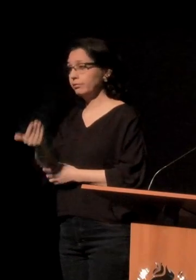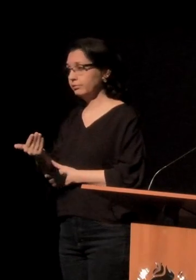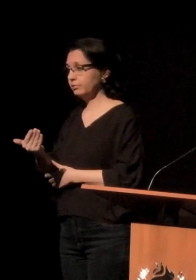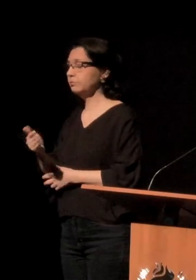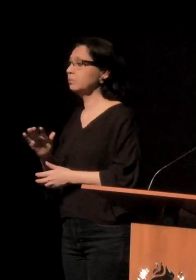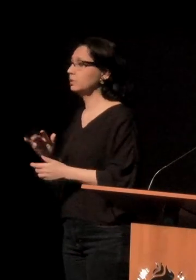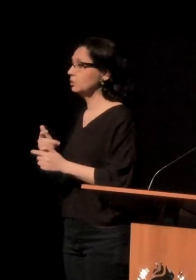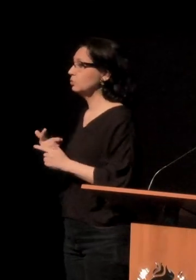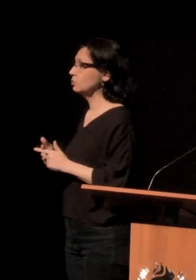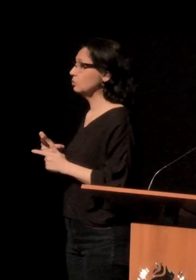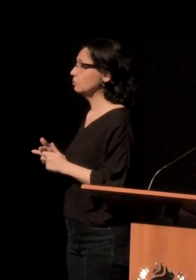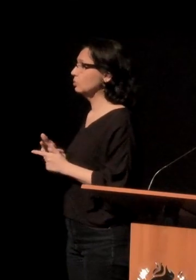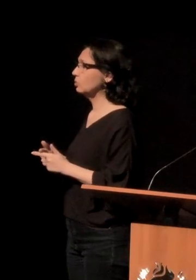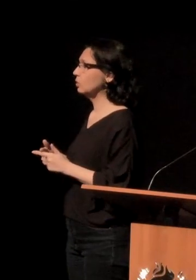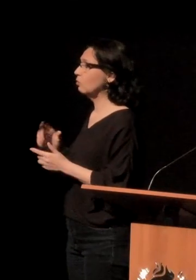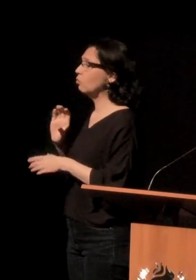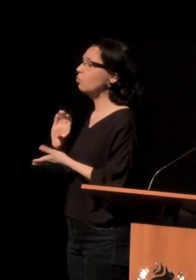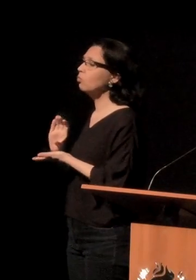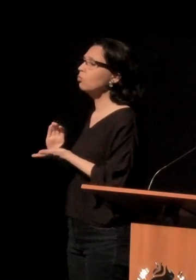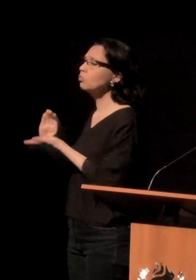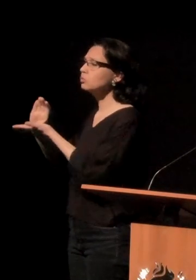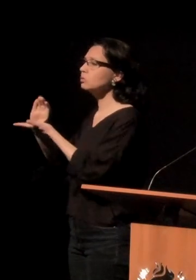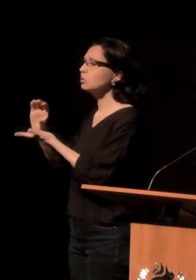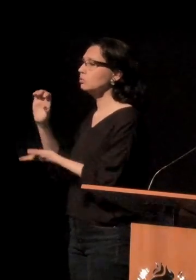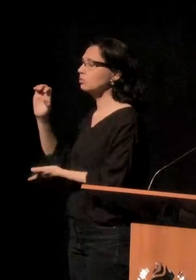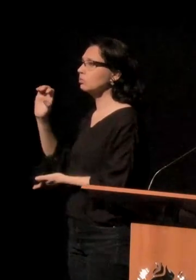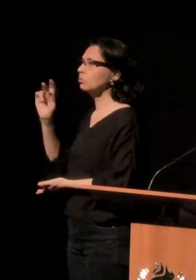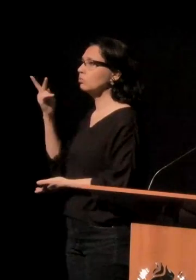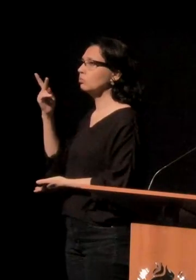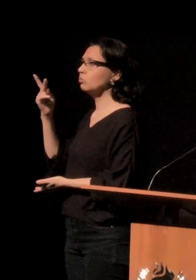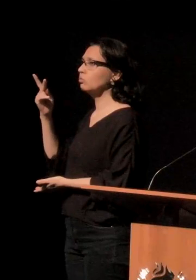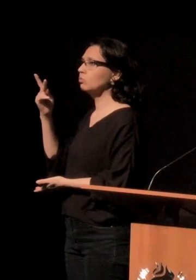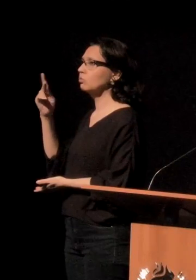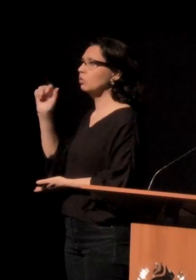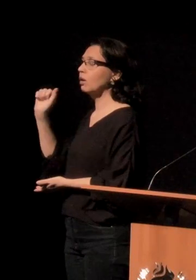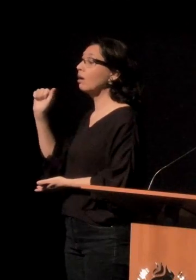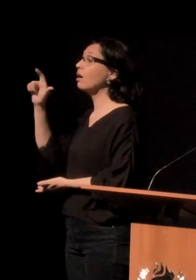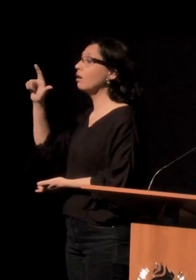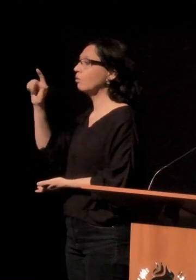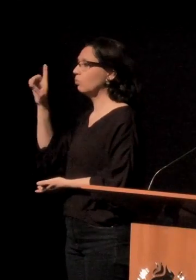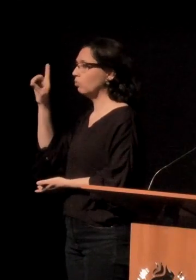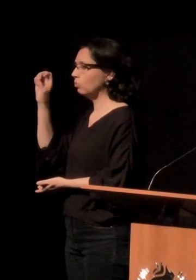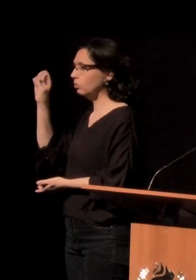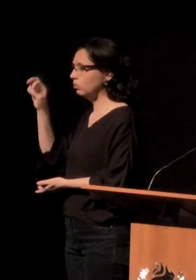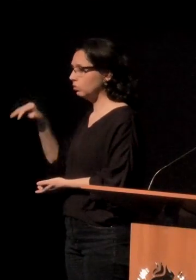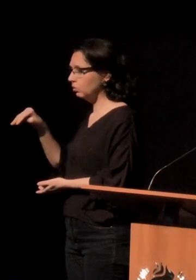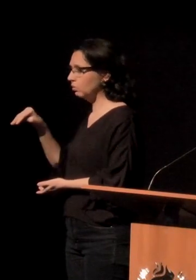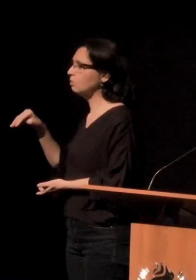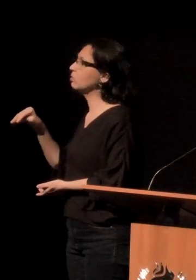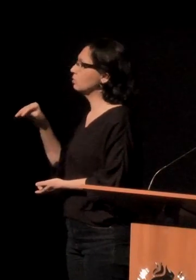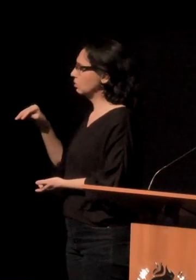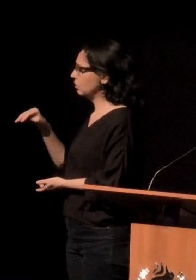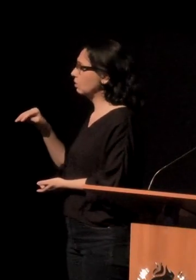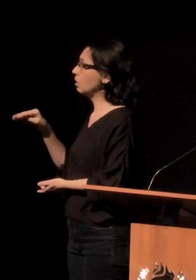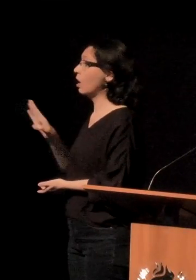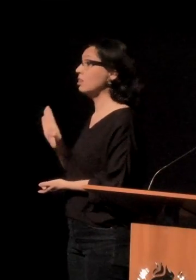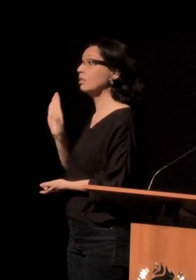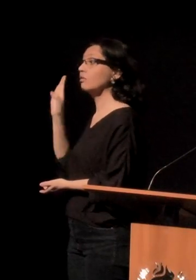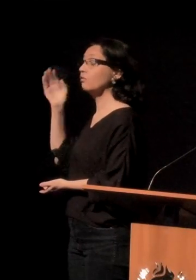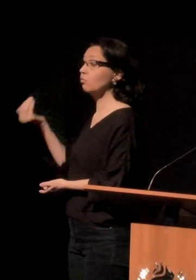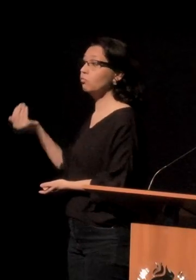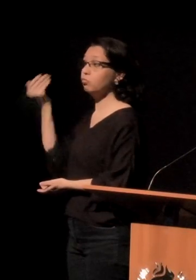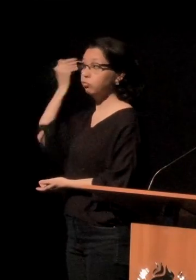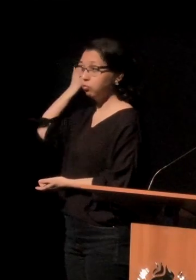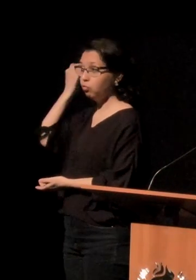quem teve lá foi o conselheiro Elton Elton não auden Alden tá eu achei que agora tava confuso foi